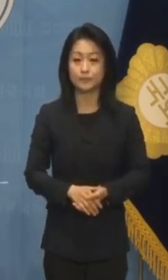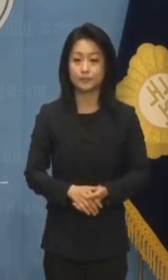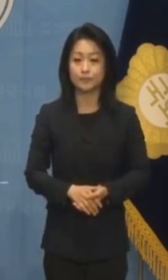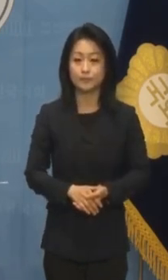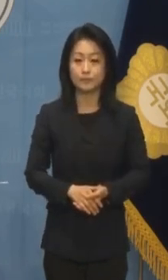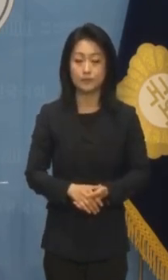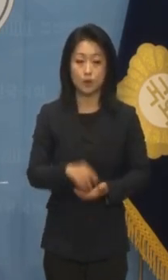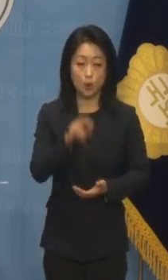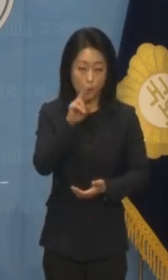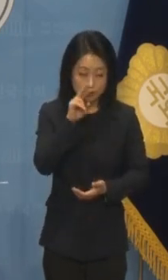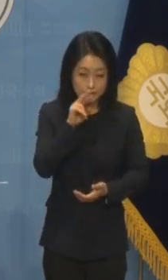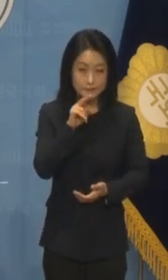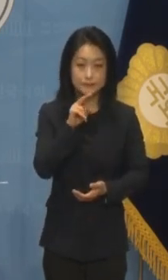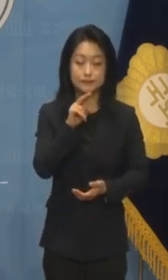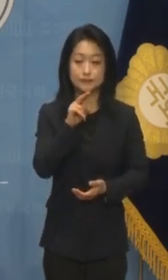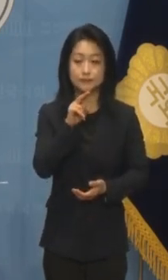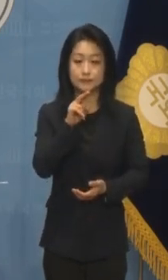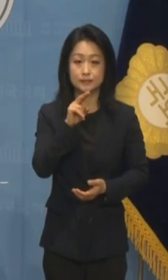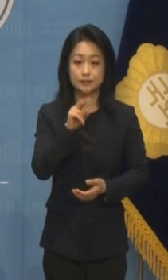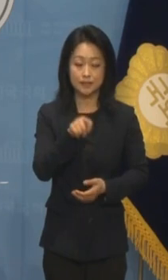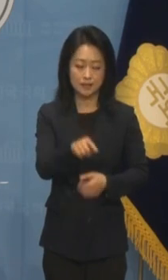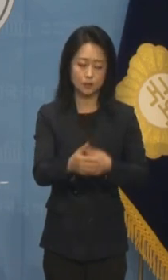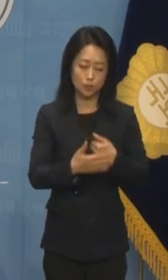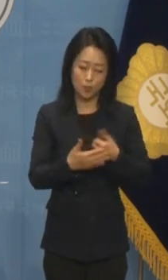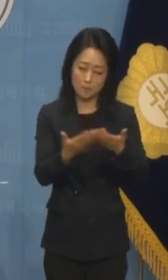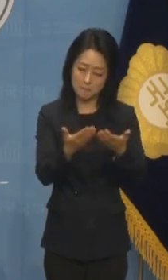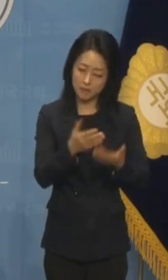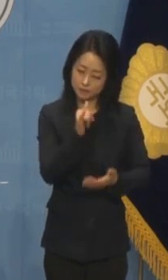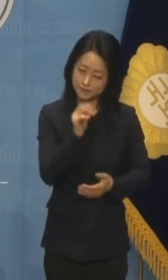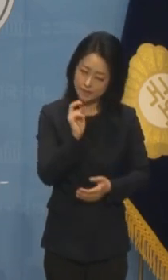그래서 혹시 내가 김 대표가 도움을 좀 받을 수가